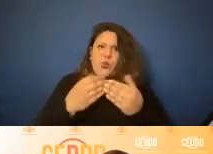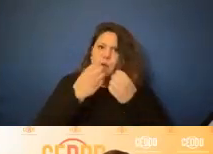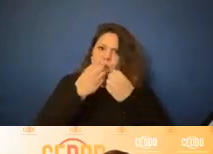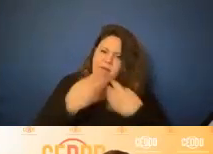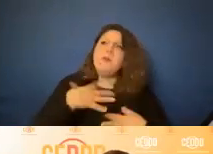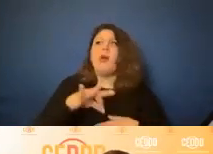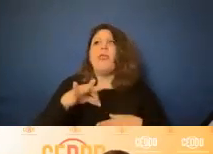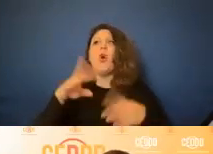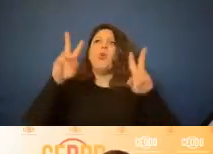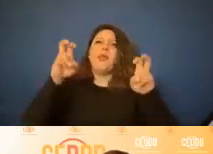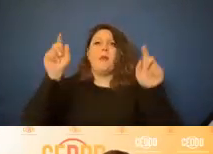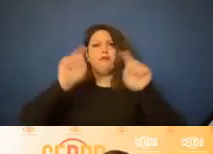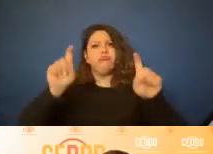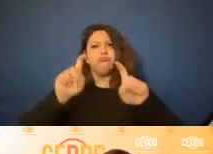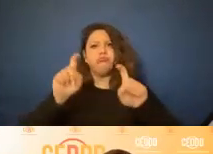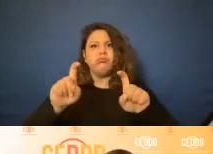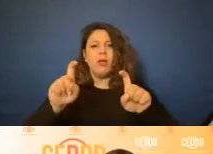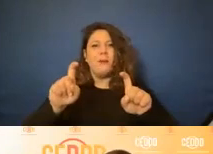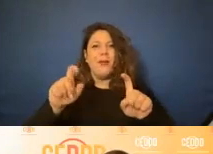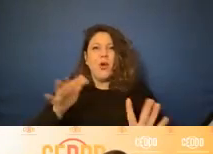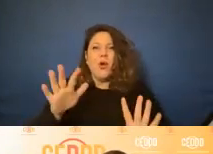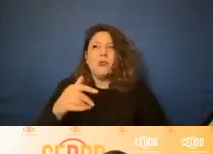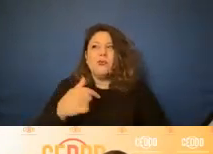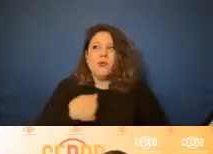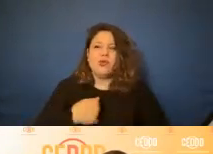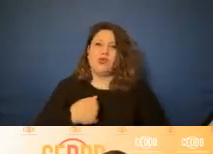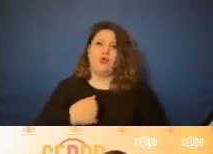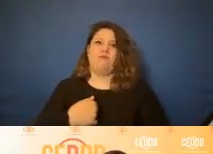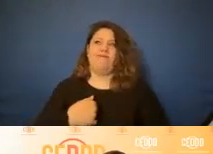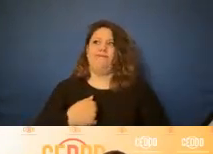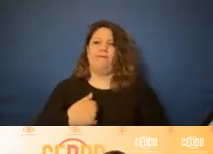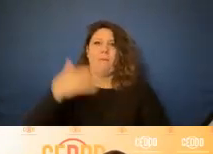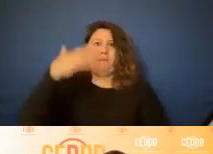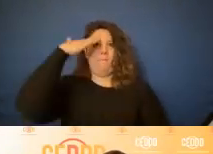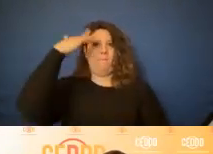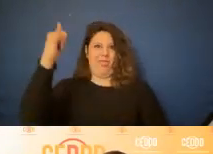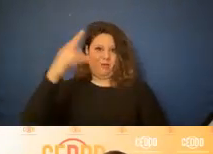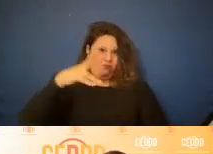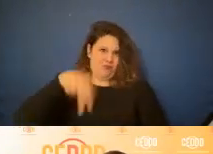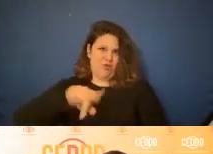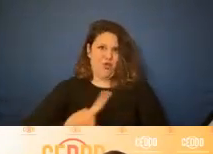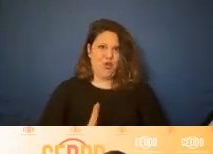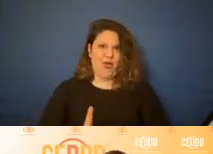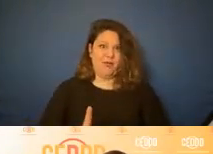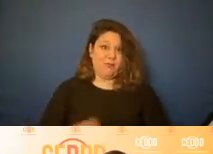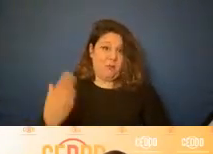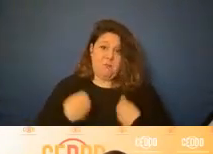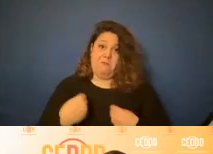temática, no estoy a la altura para poder formar de una forma adecuada a los alumnos. Por lo mismo entiendo que en la parte